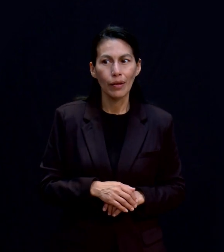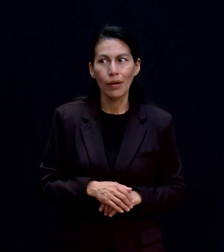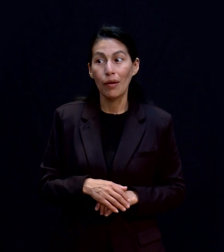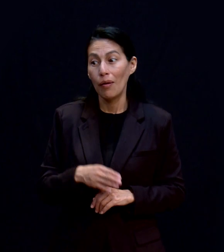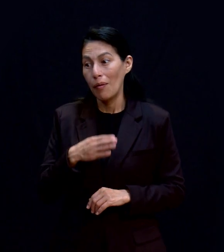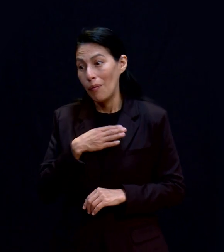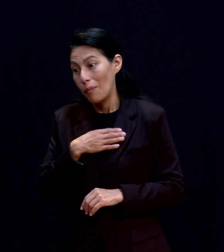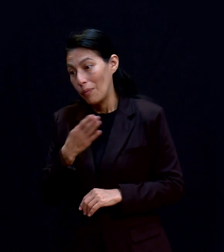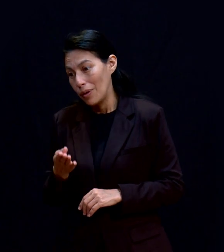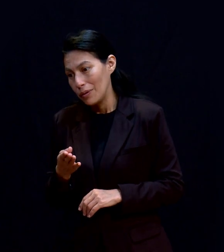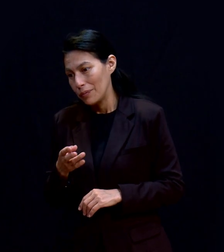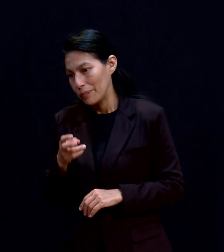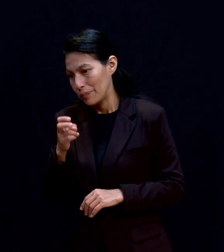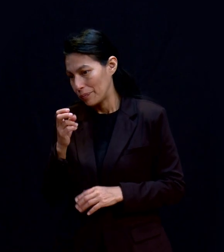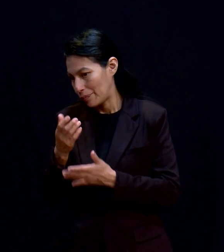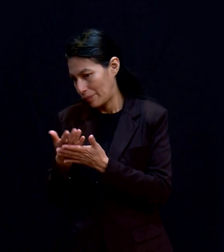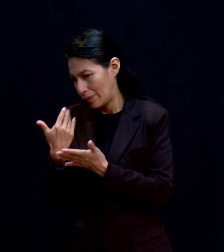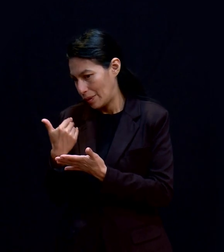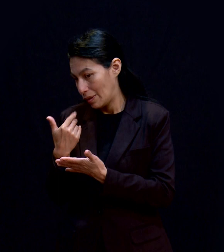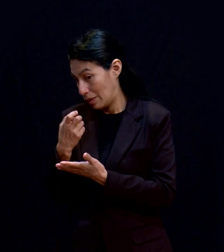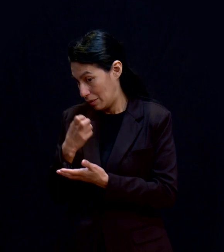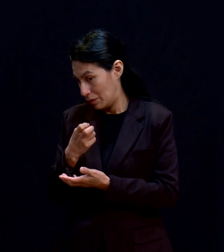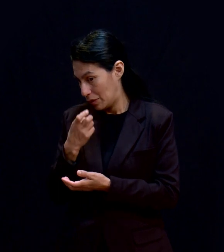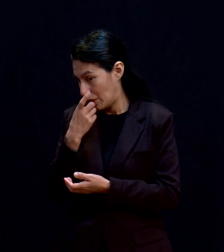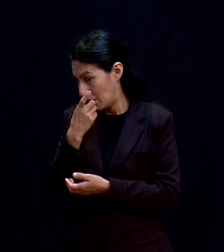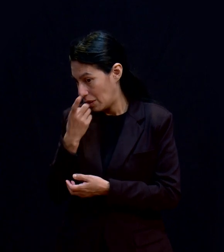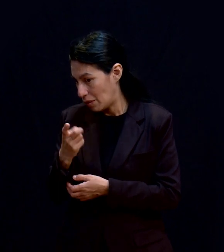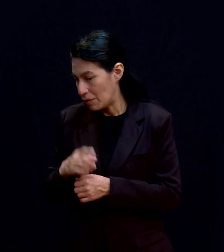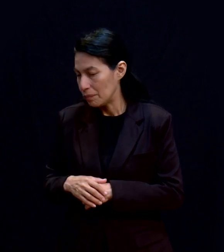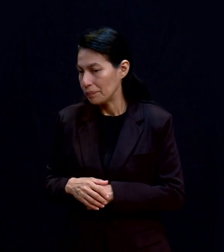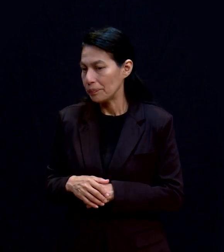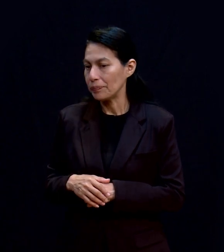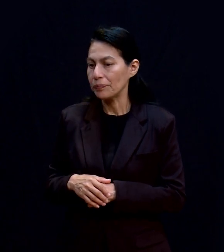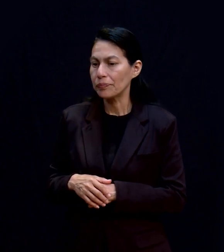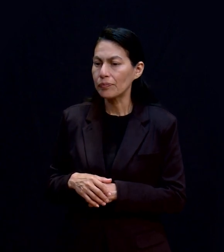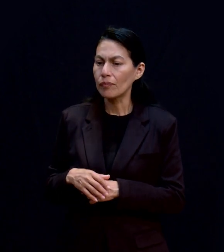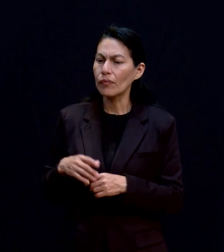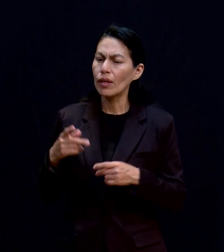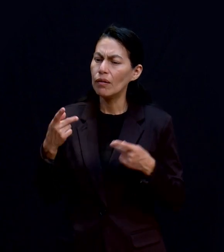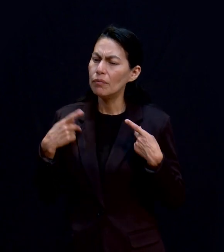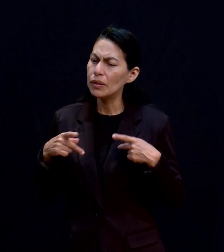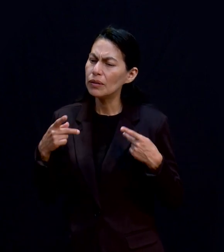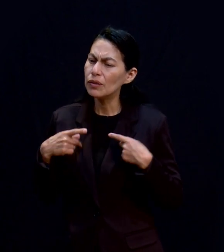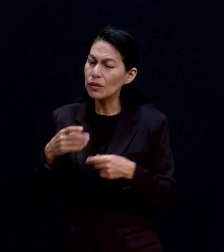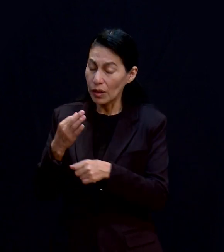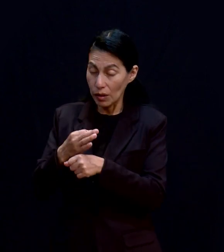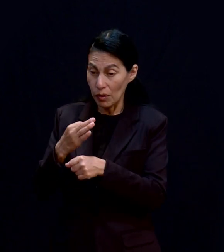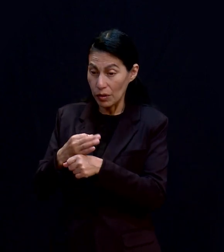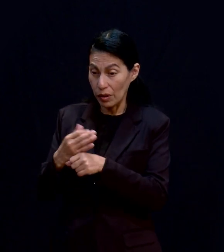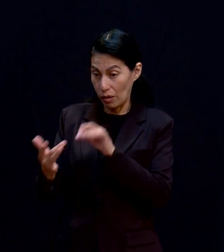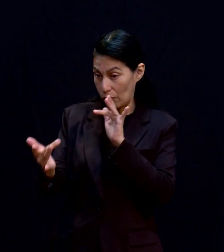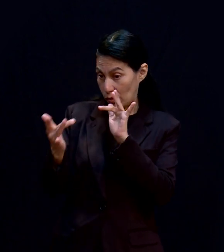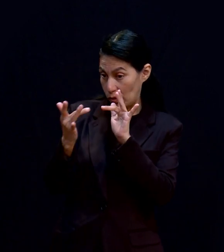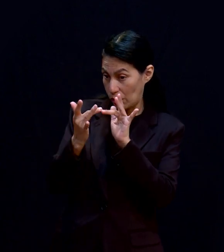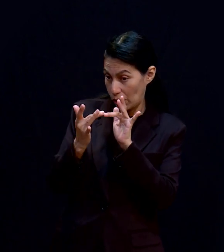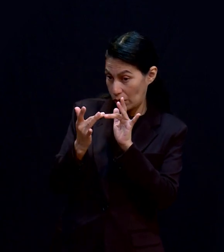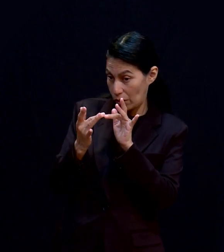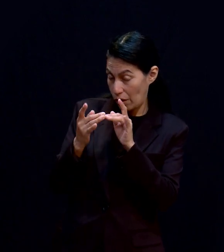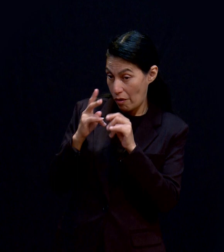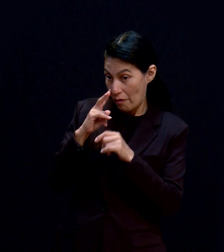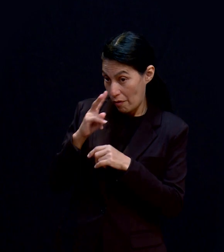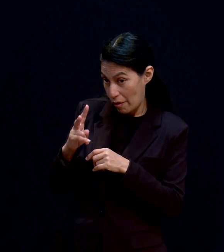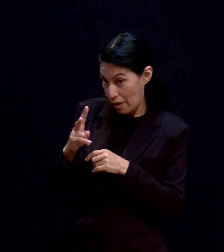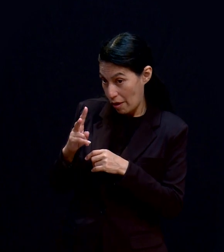decir que debido a ese comentario se me viene a mi mente que ante cualquier persona que pueda vernos hoy